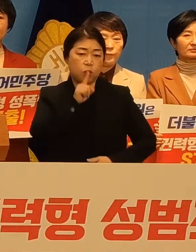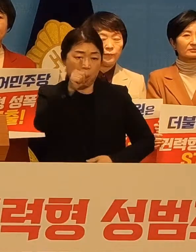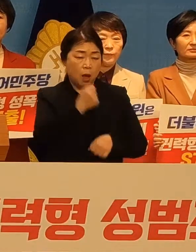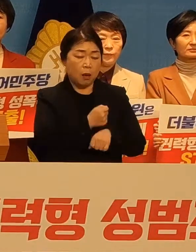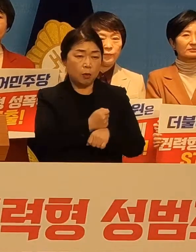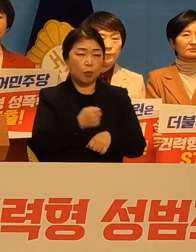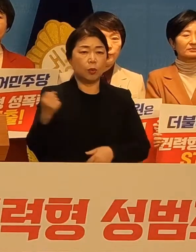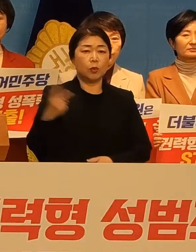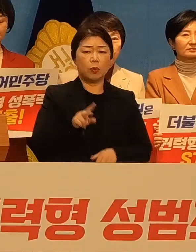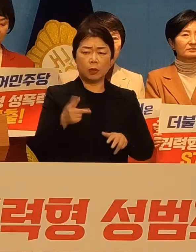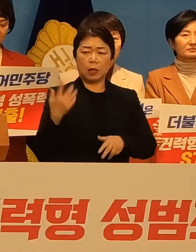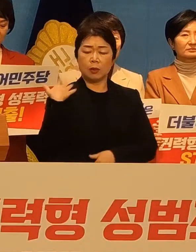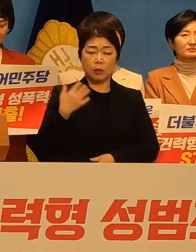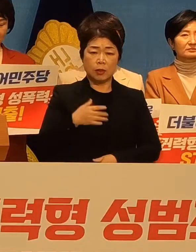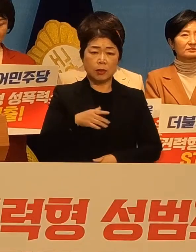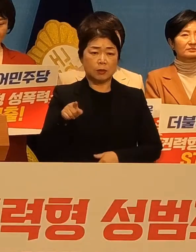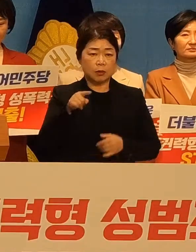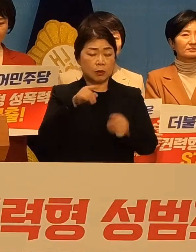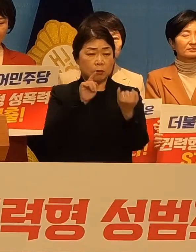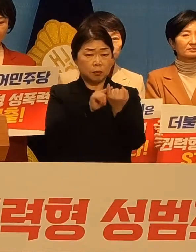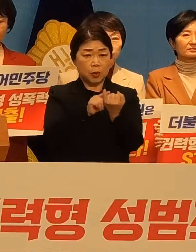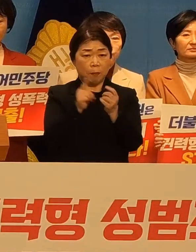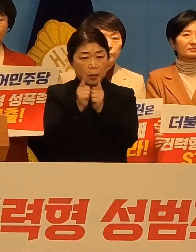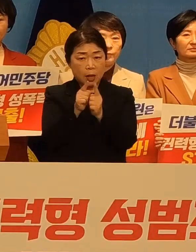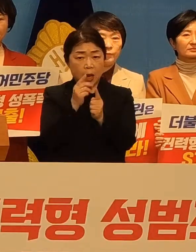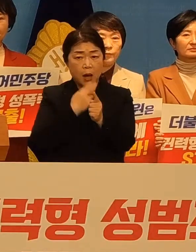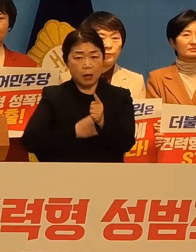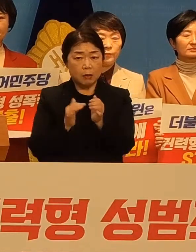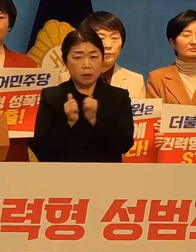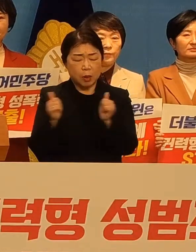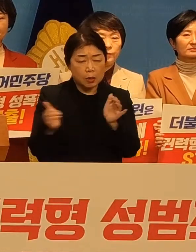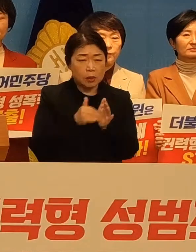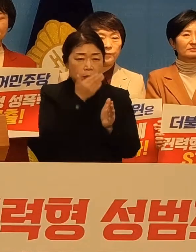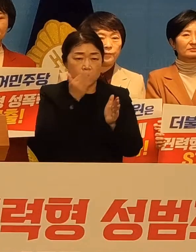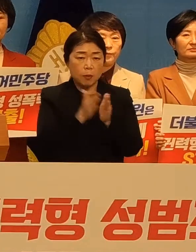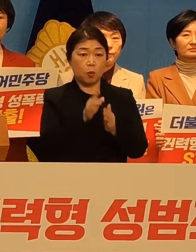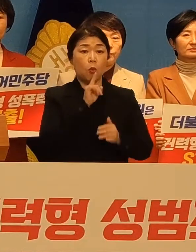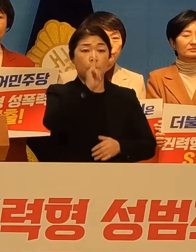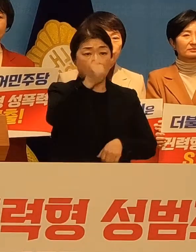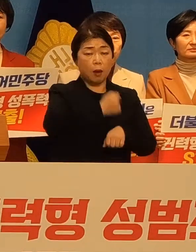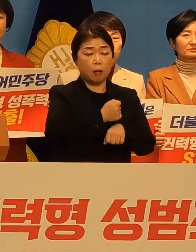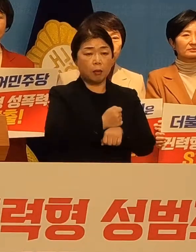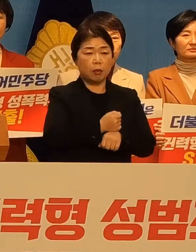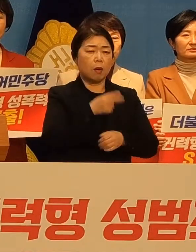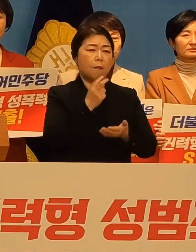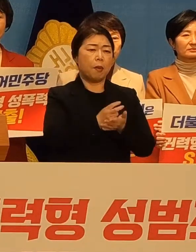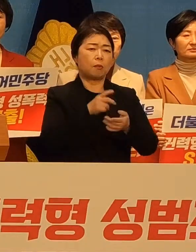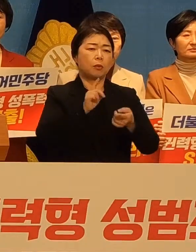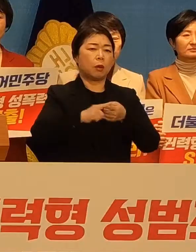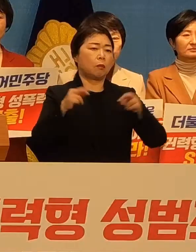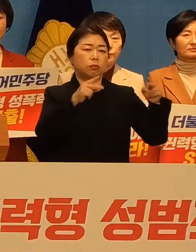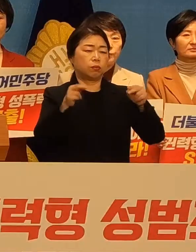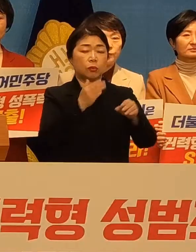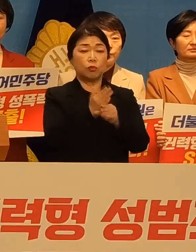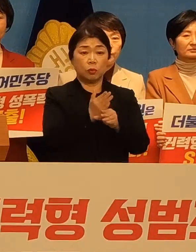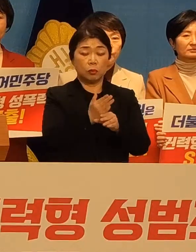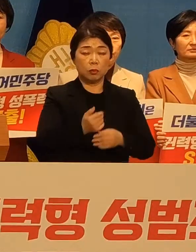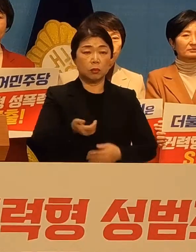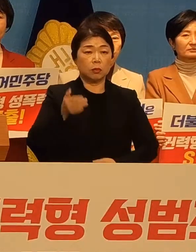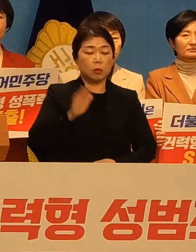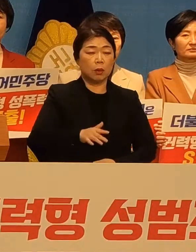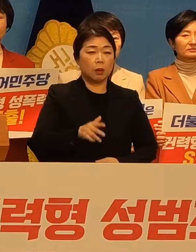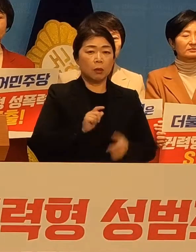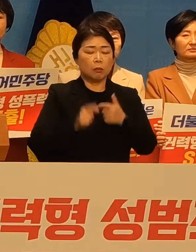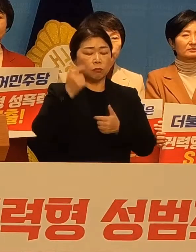피해자의 지인까지 고발하며 법적 난타전을 벌이고 있습니다. 더욱 충격적인 것은 더불어민주당의